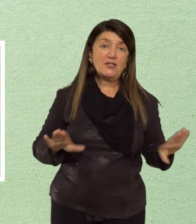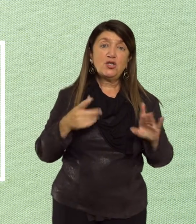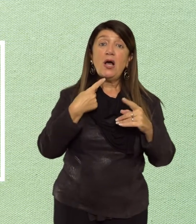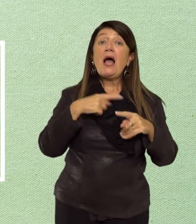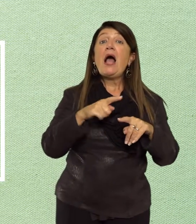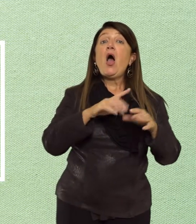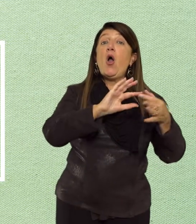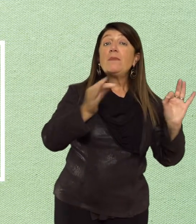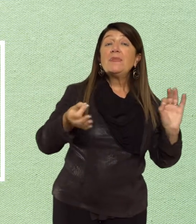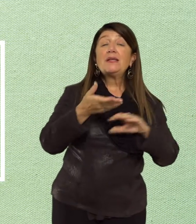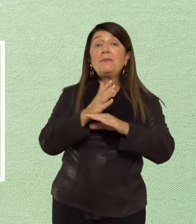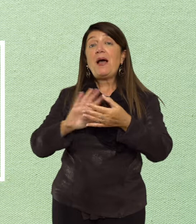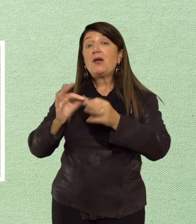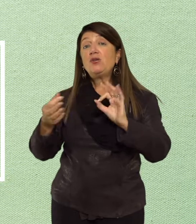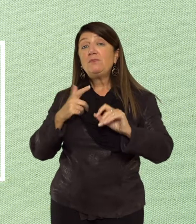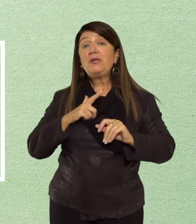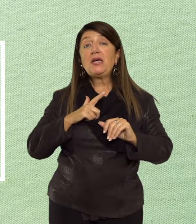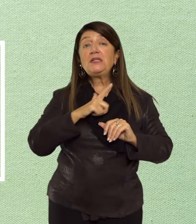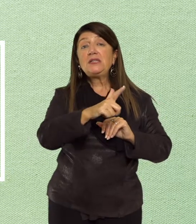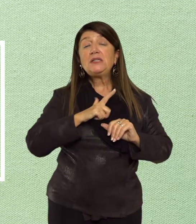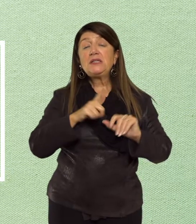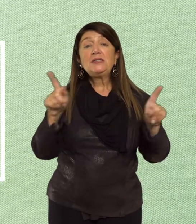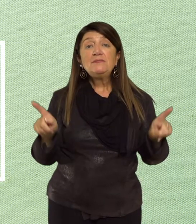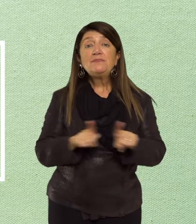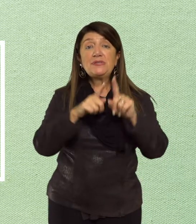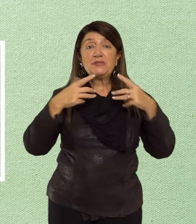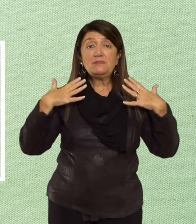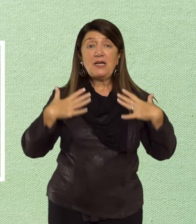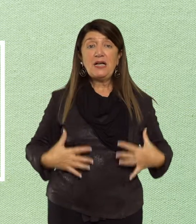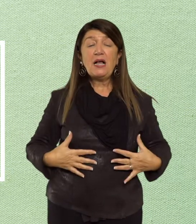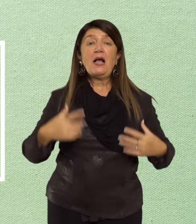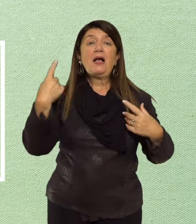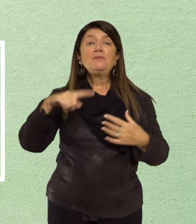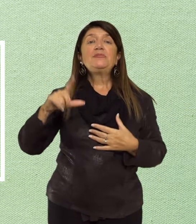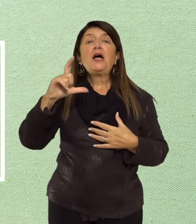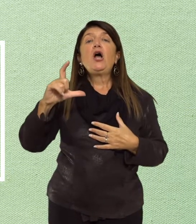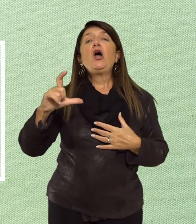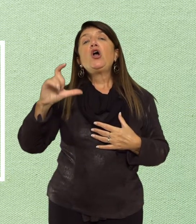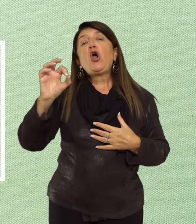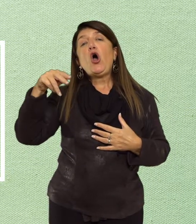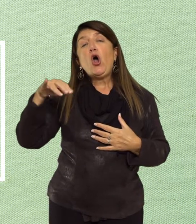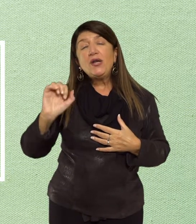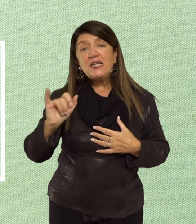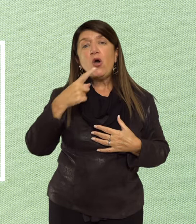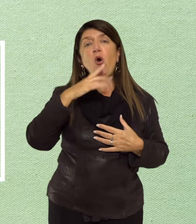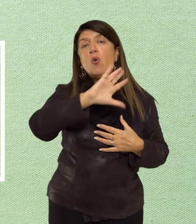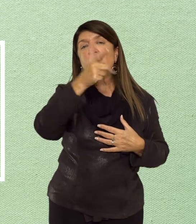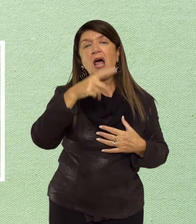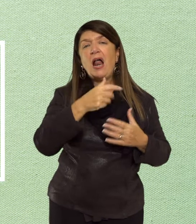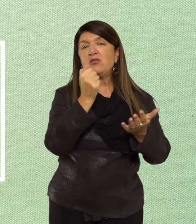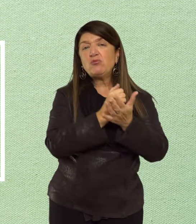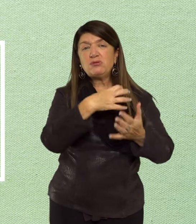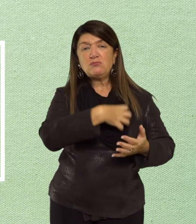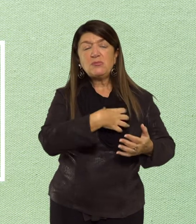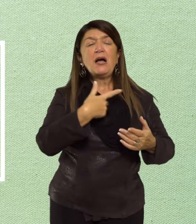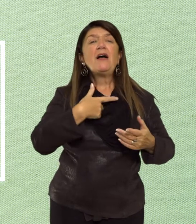Olimpiadi e delle Paralimpiadi abbiamo le stesse divise, poi ovviamente col logo del CONI, noi col logo del CIP, però le divise sono uguali, cosa che noi nelle